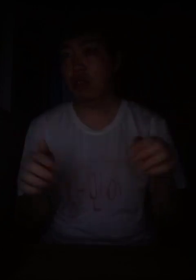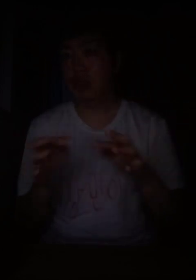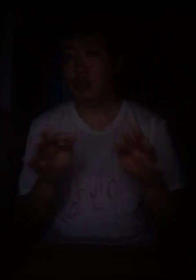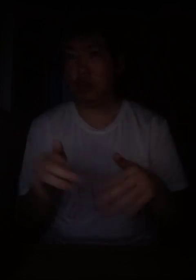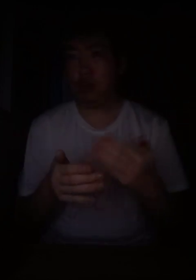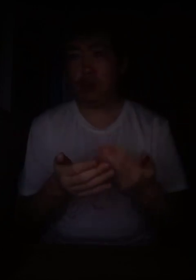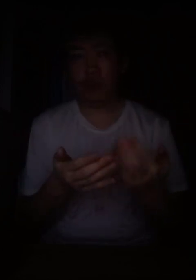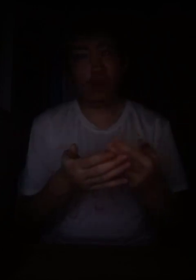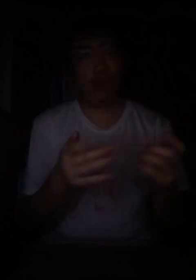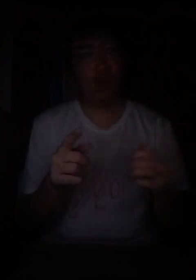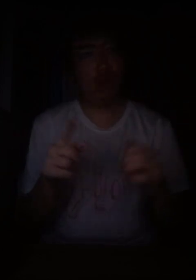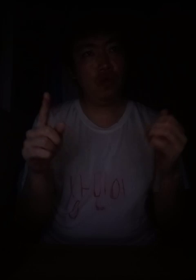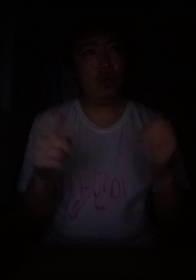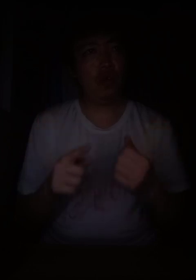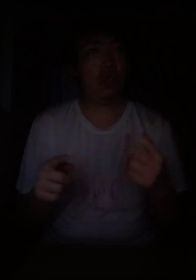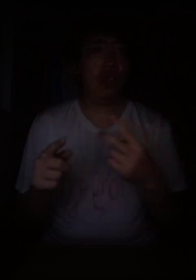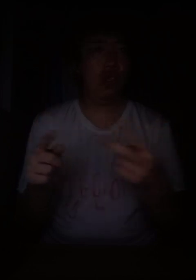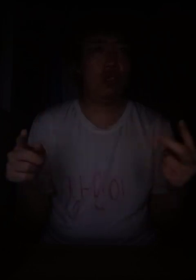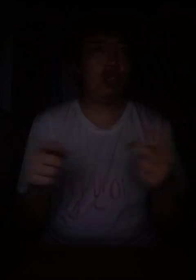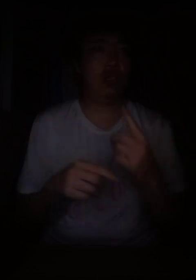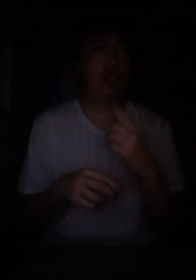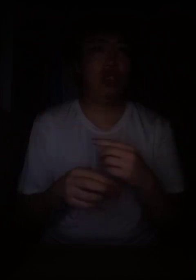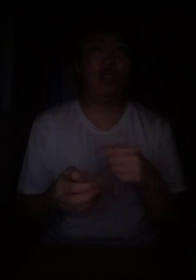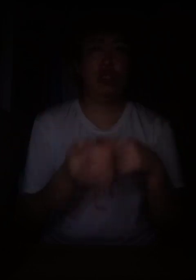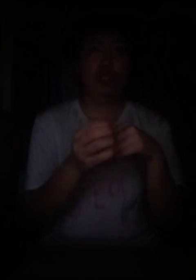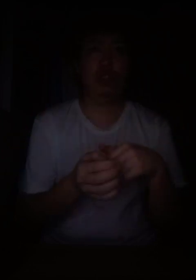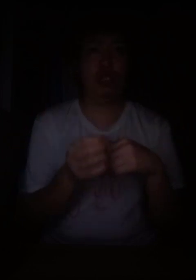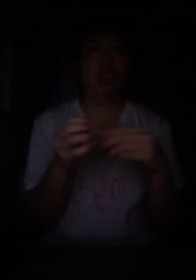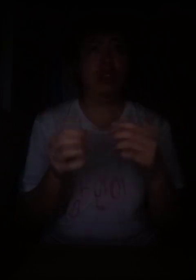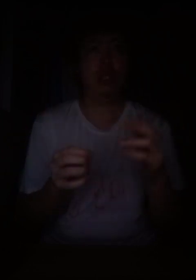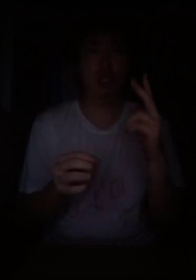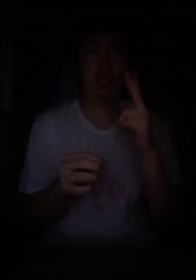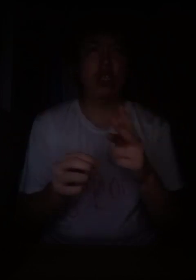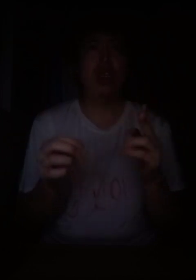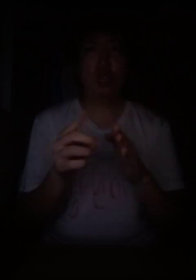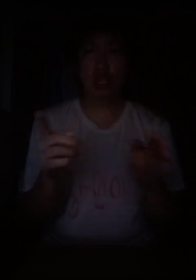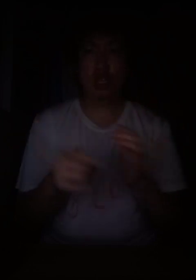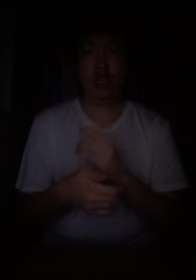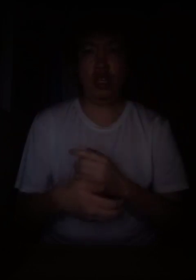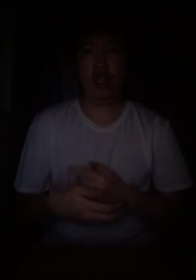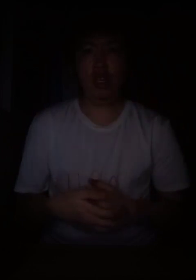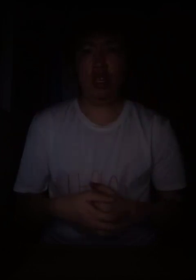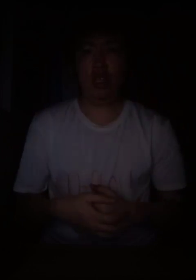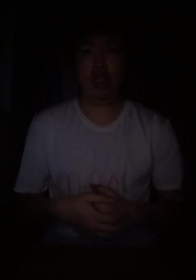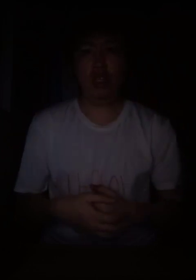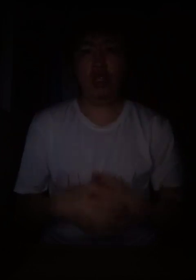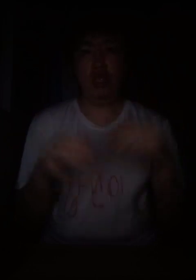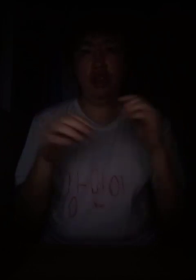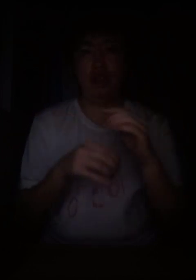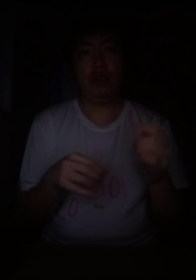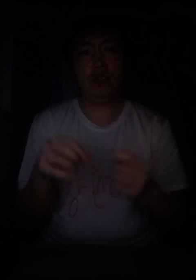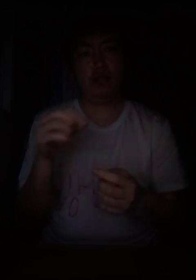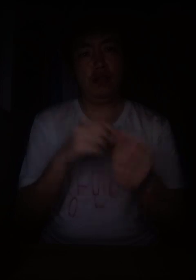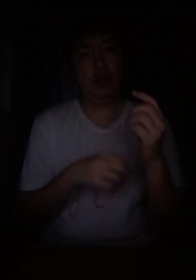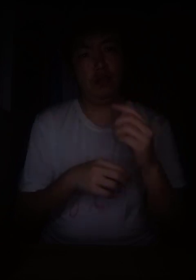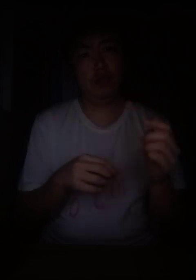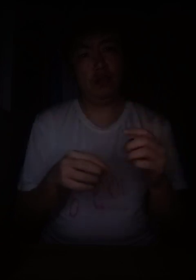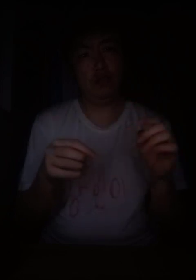갑작스런 침수로 지하 2층에 있던 승강기의 전력이 끊긴 것으로 추정하고 있습니다. 사고가 난 오피스텔은 지하의 침수를